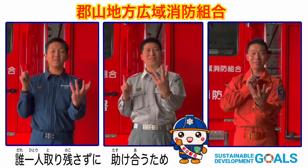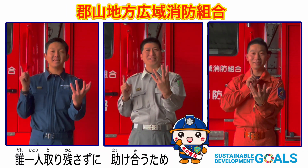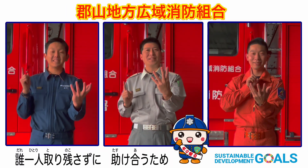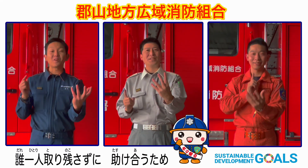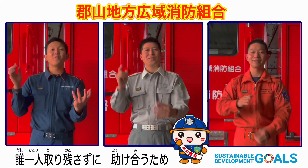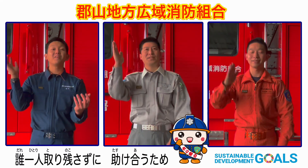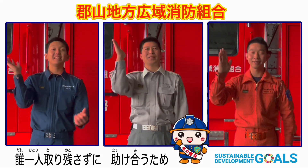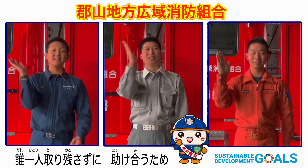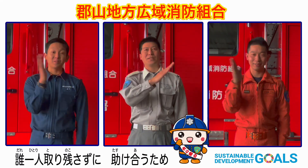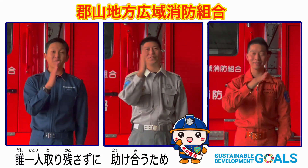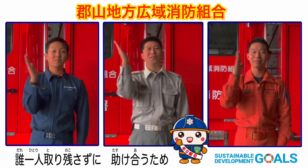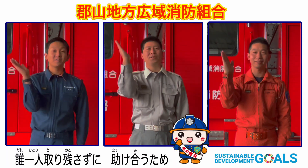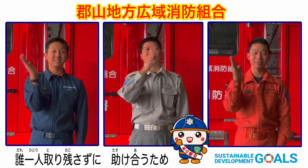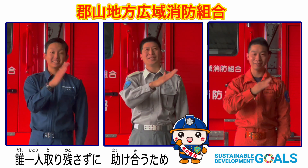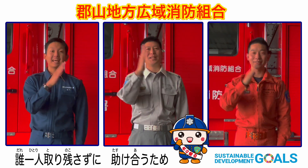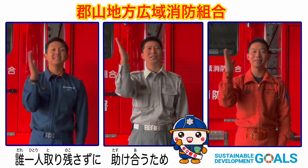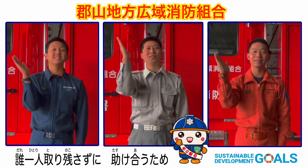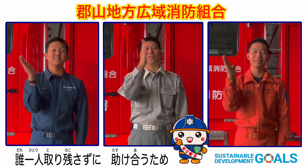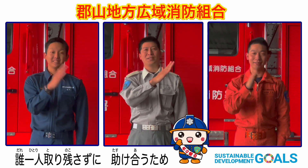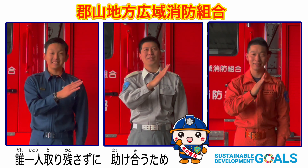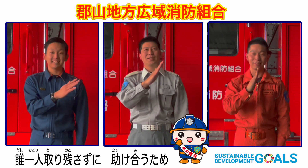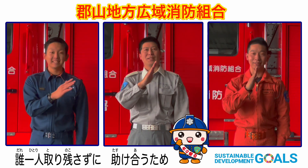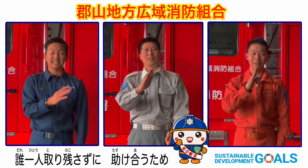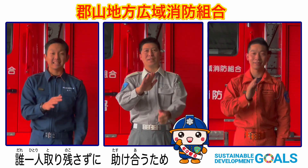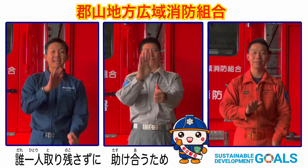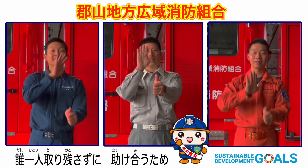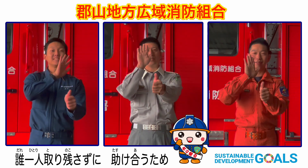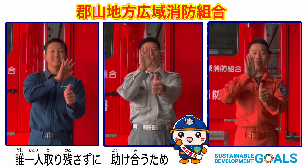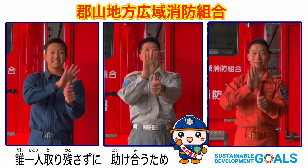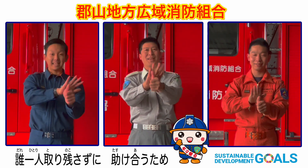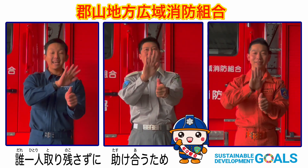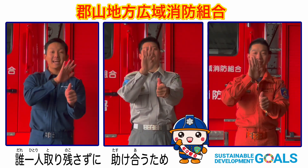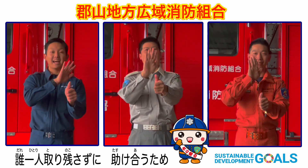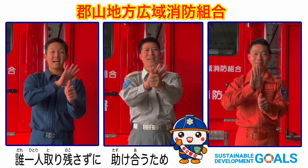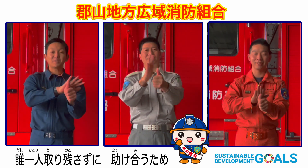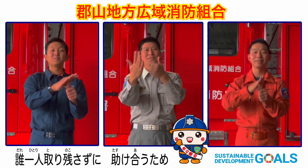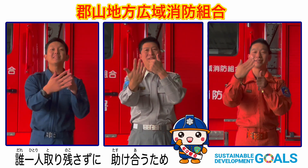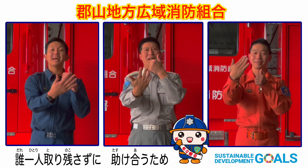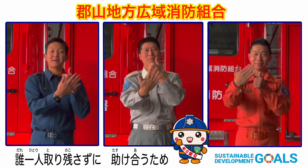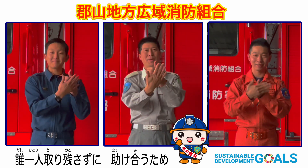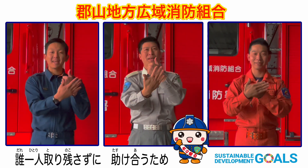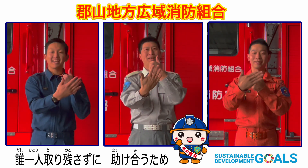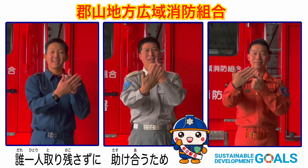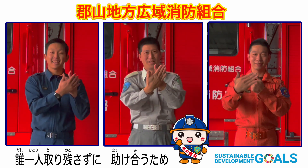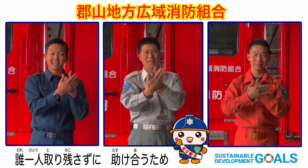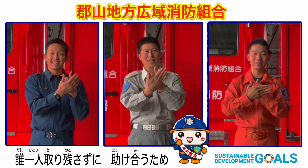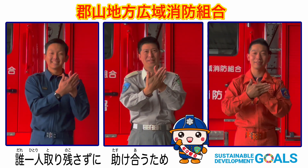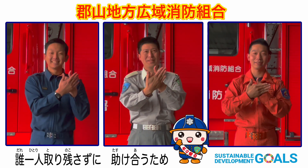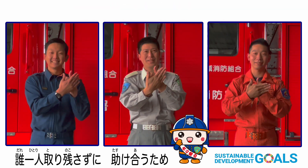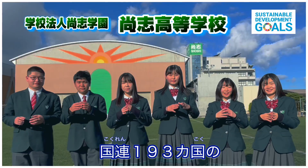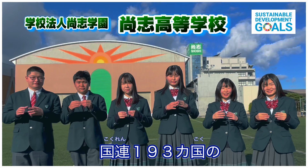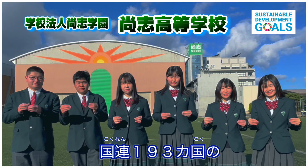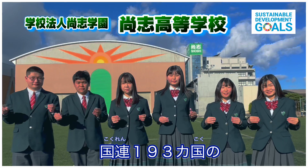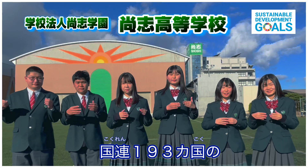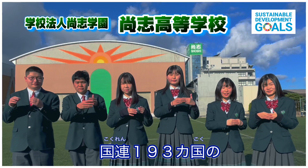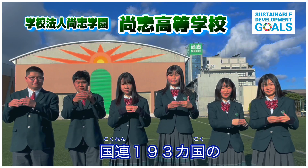人取り残さずに助け合うため、 国